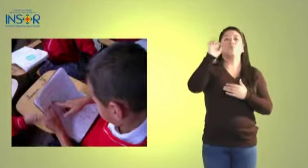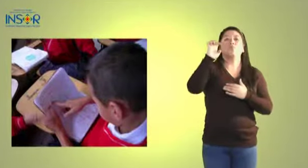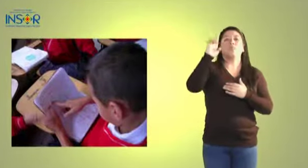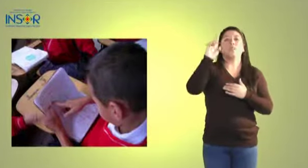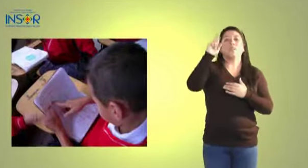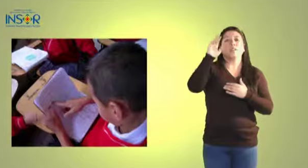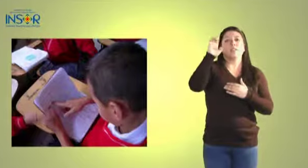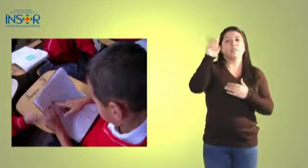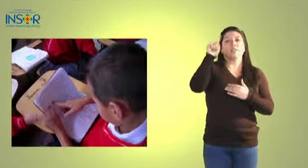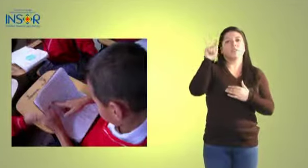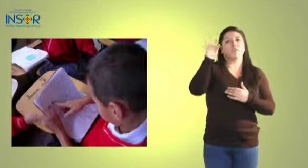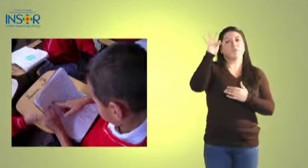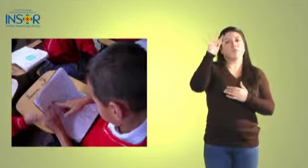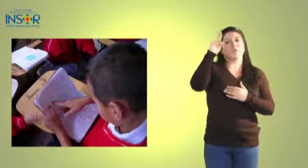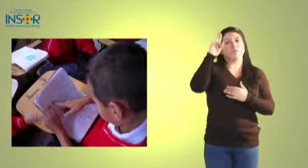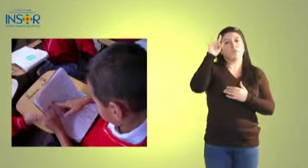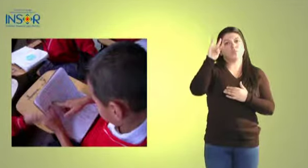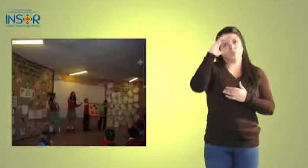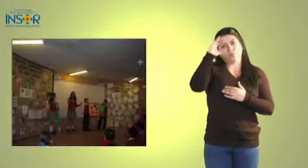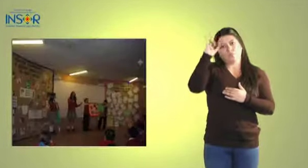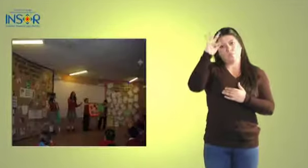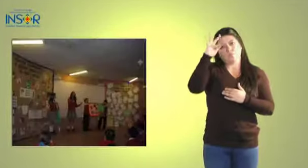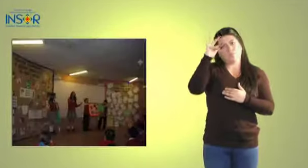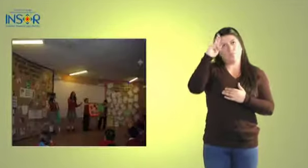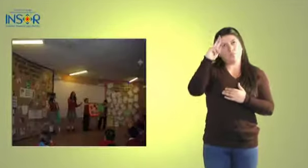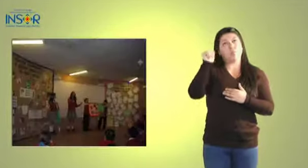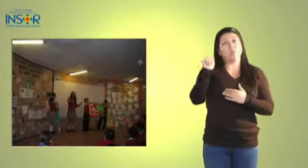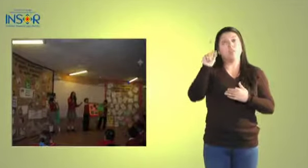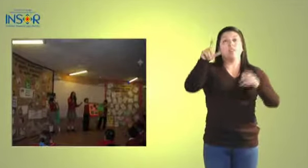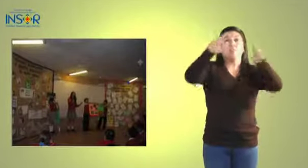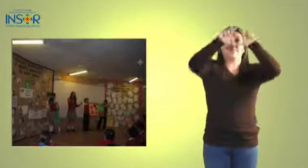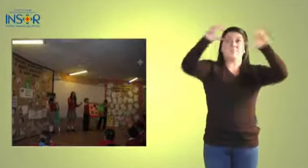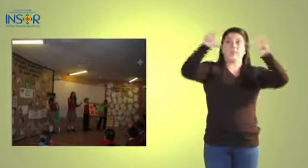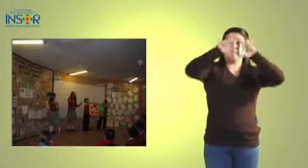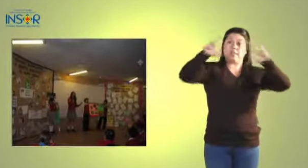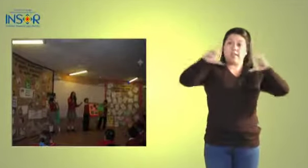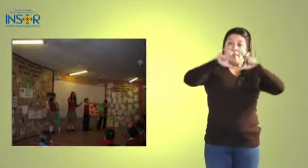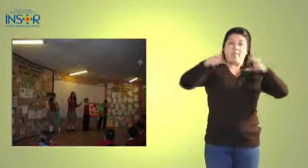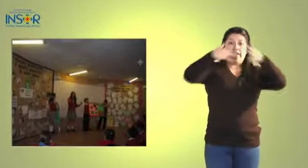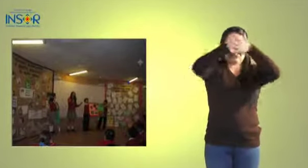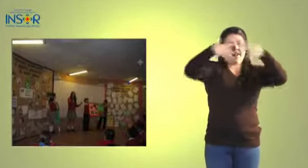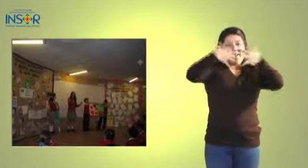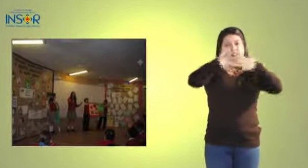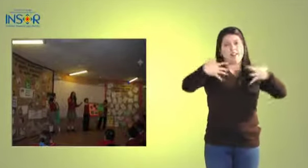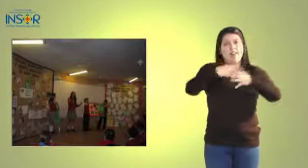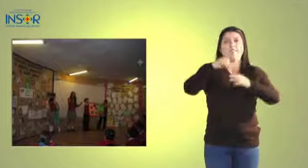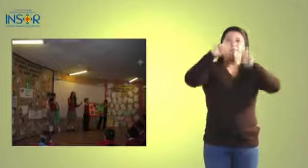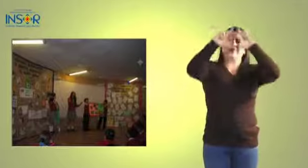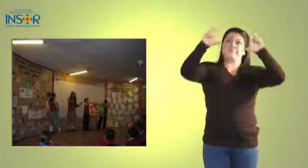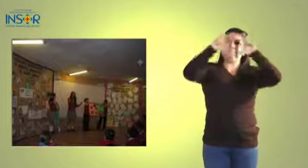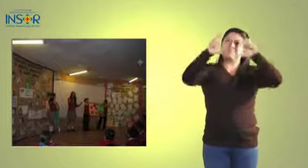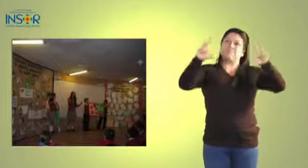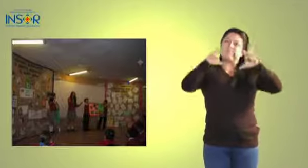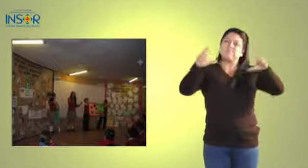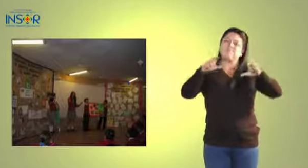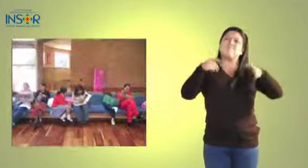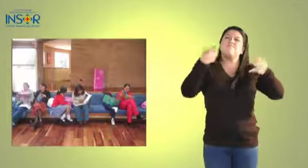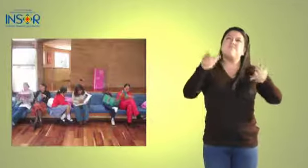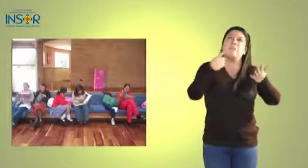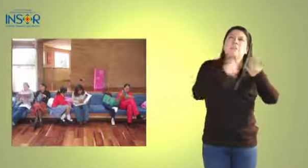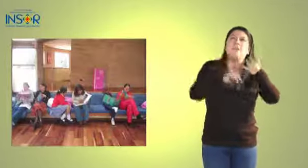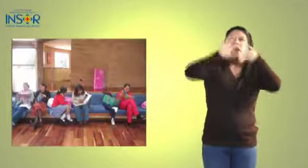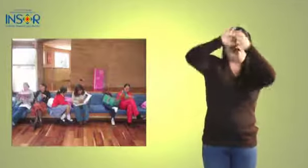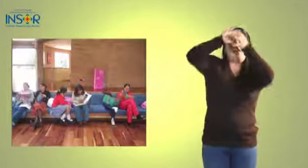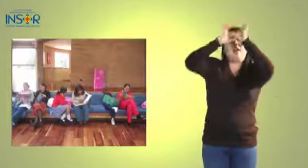digamos, aquello de la gramática, el léxico, pero ese punto lo vamos a abordar en la próxima videoconferencia, donde vamos a abordar los momentos de